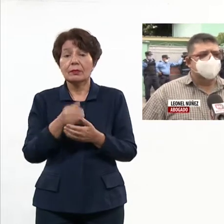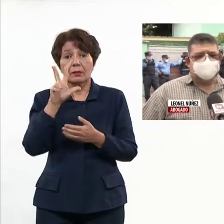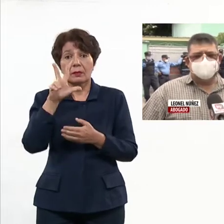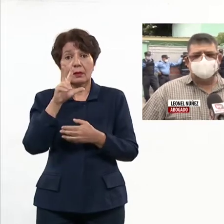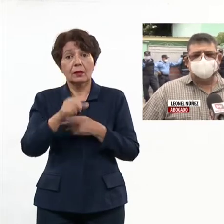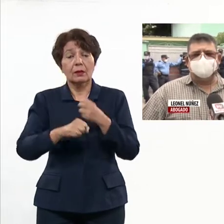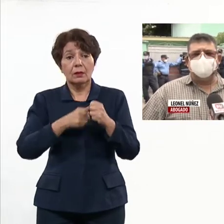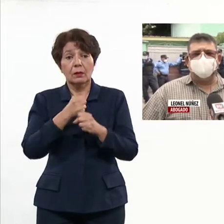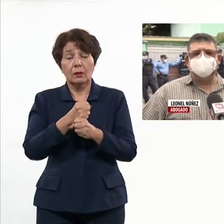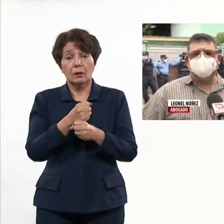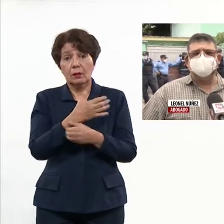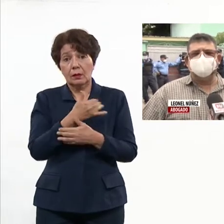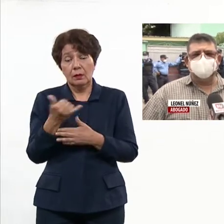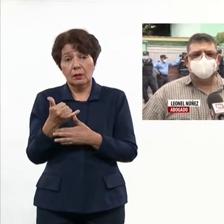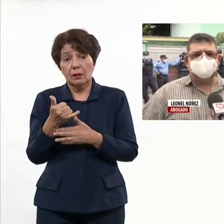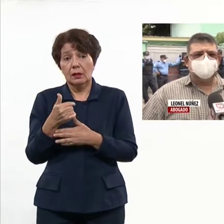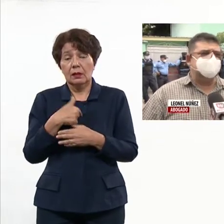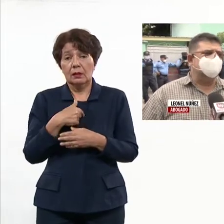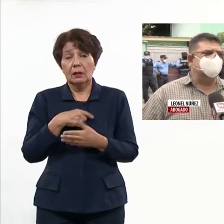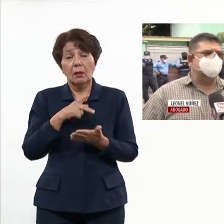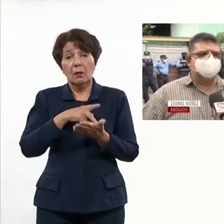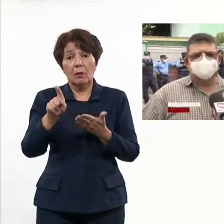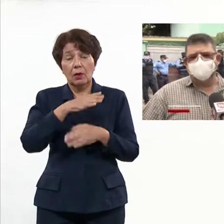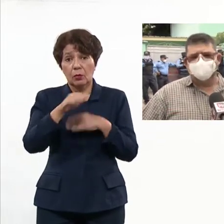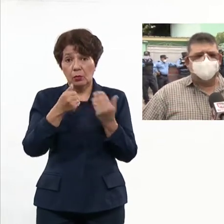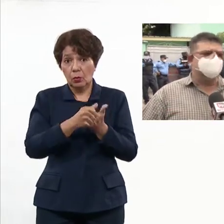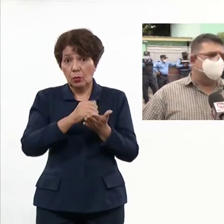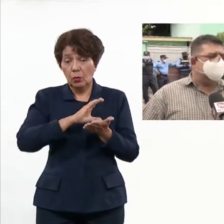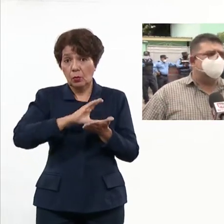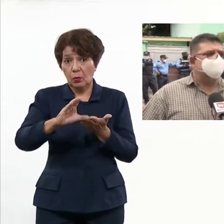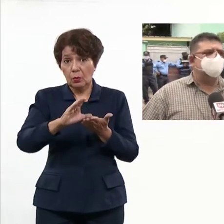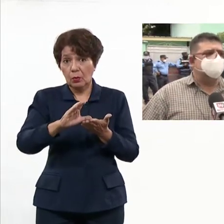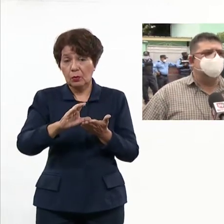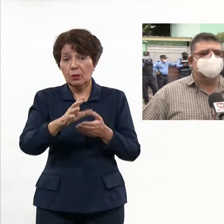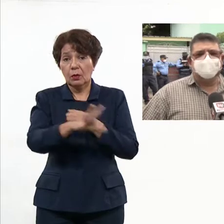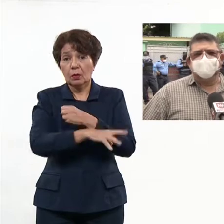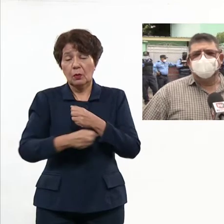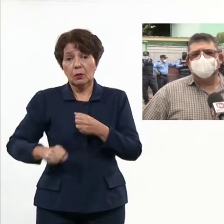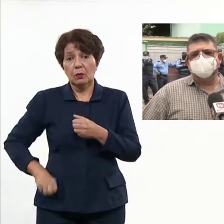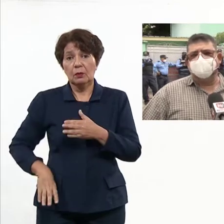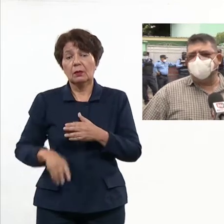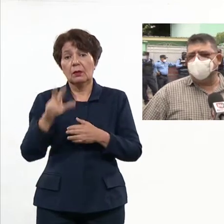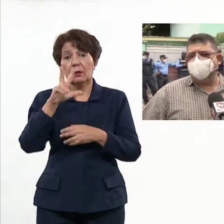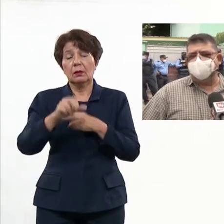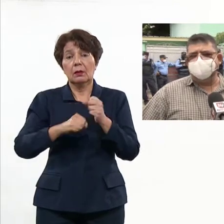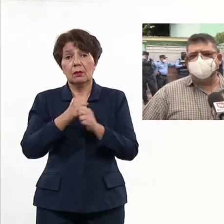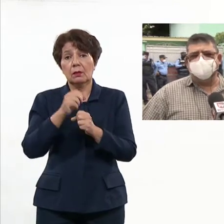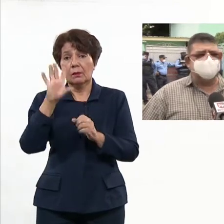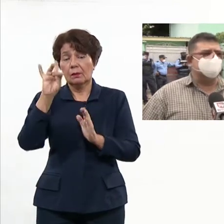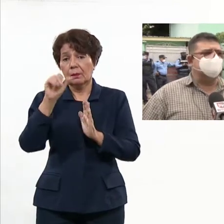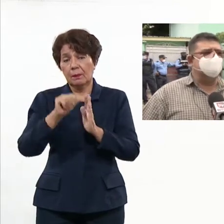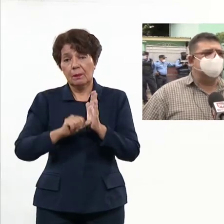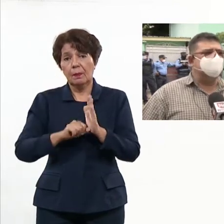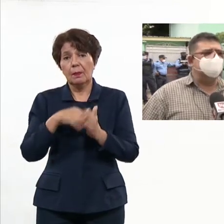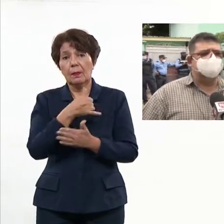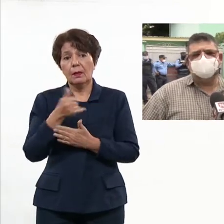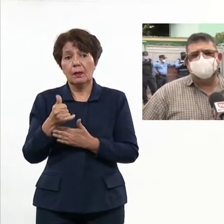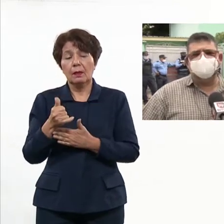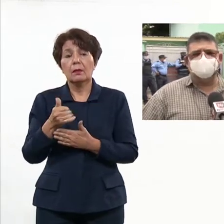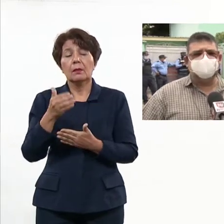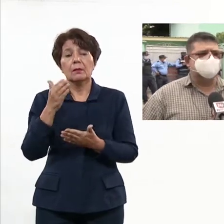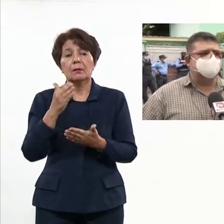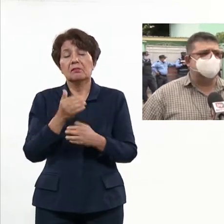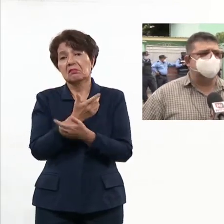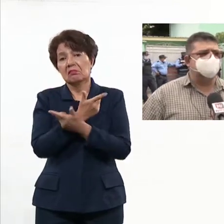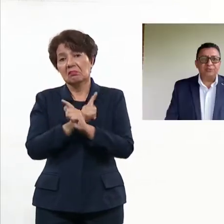años y si de repare el daño serían dos años ocho meses más o menos en donde podría pedir la suspensión de la pena y